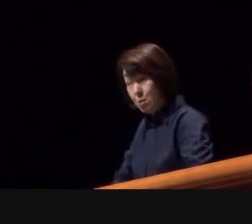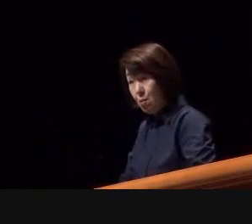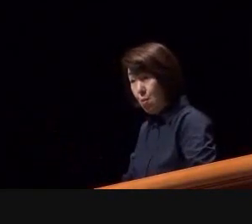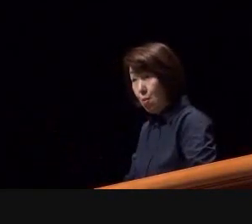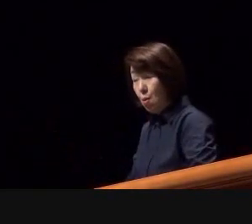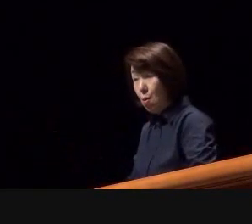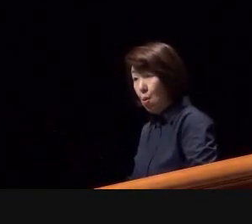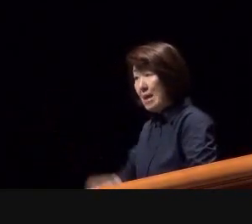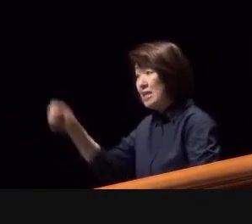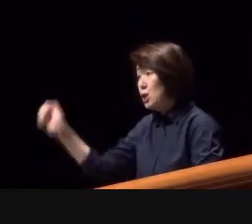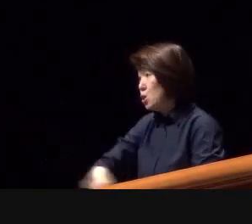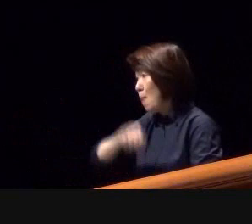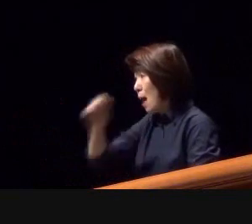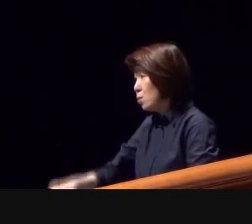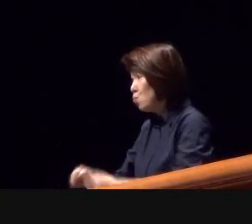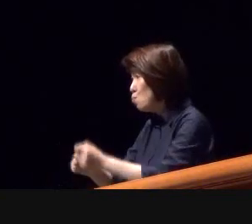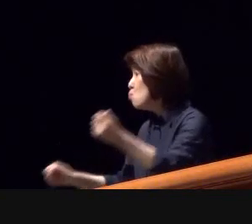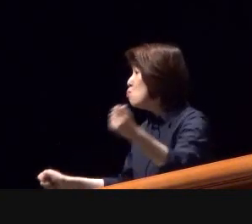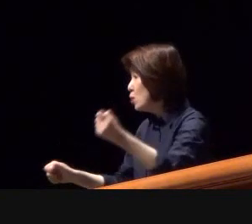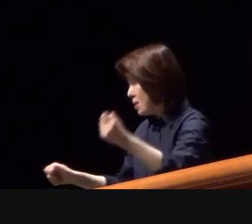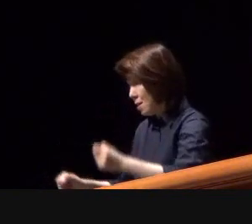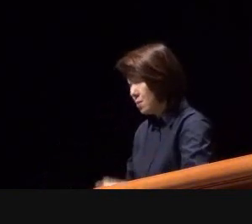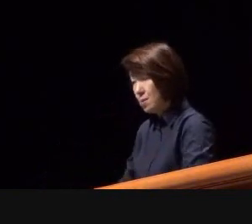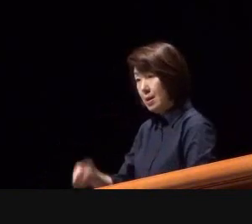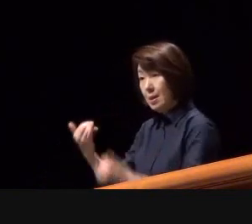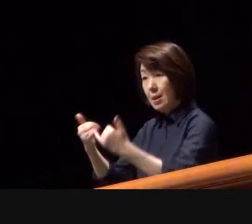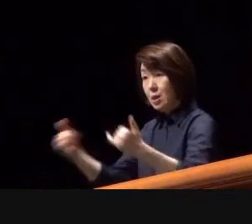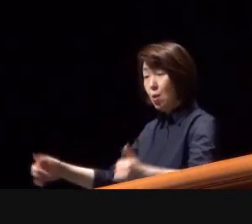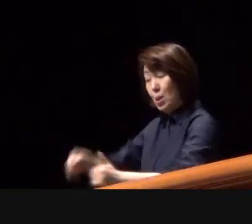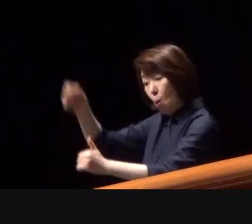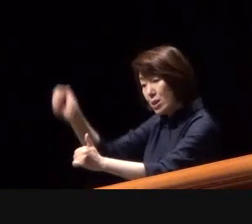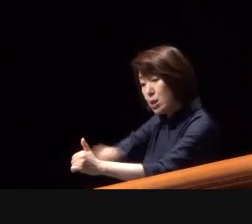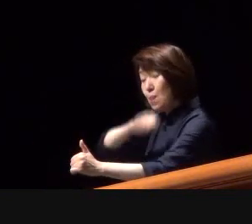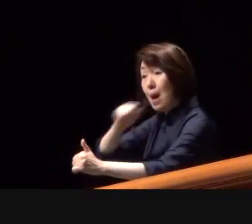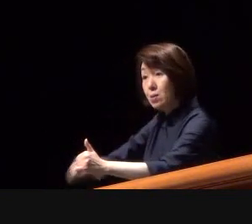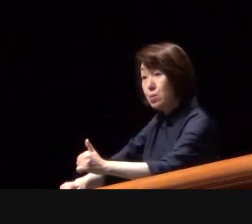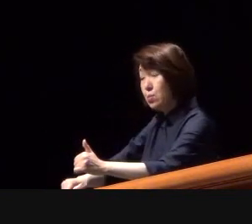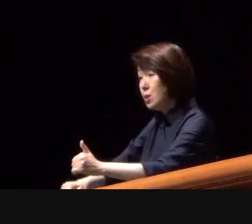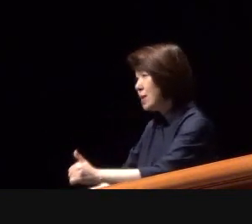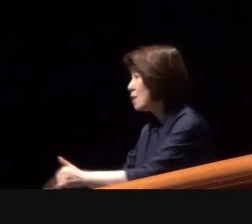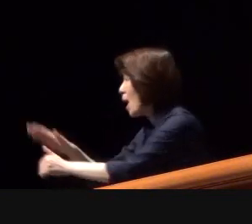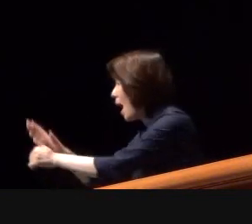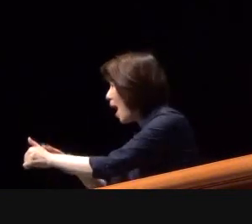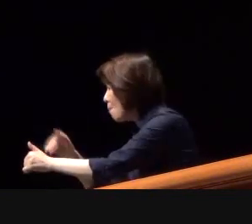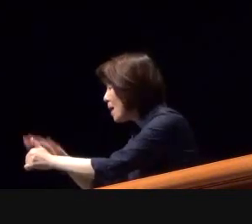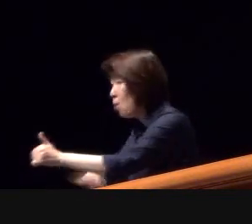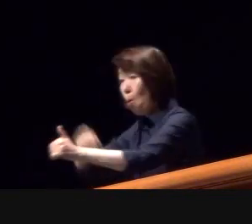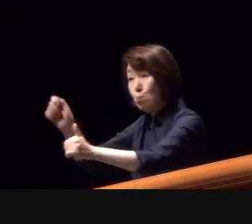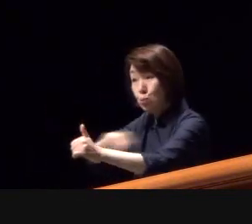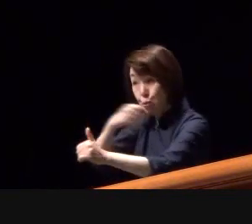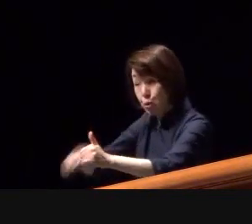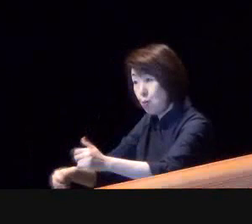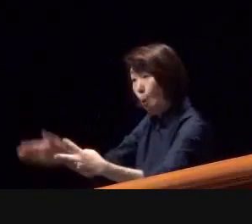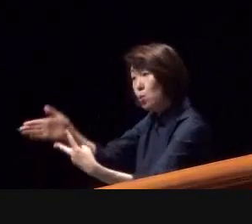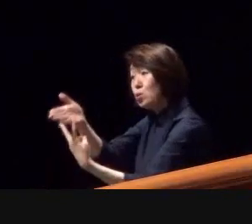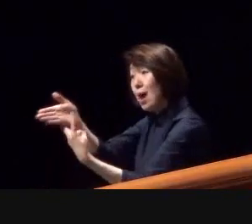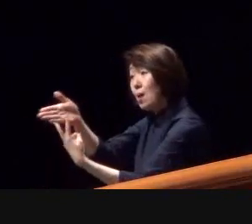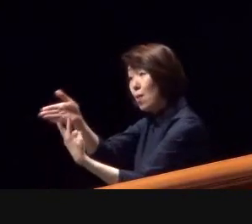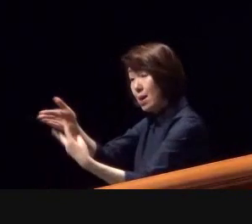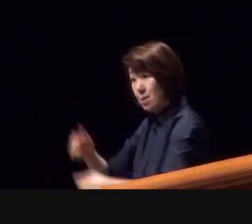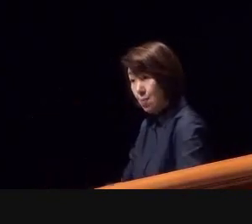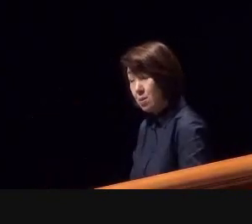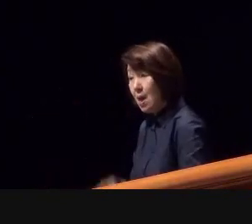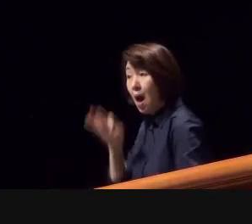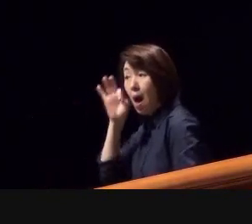生、無知ですね。人々を芝生、無知です。飴と無知を使い分ける。飴は先